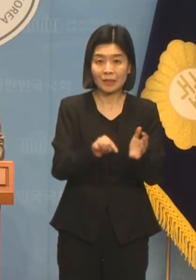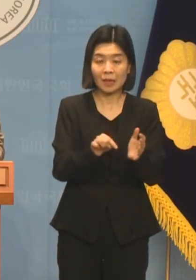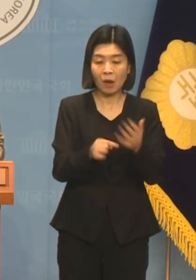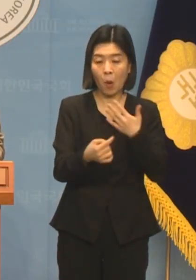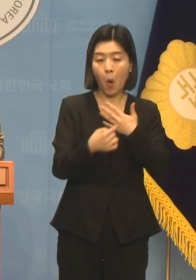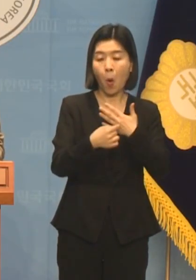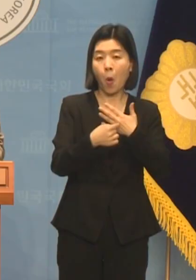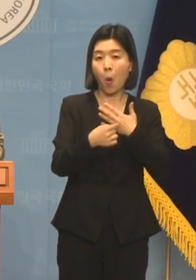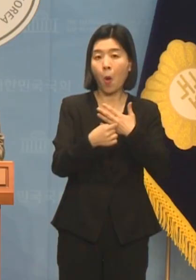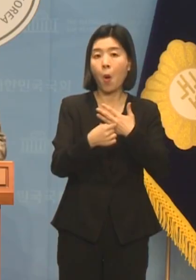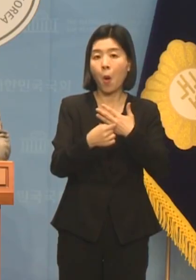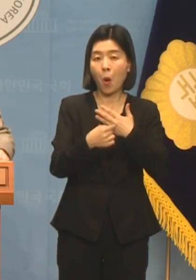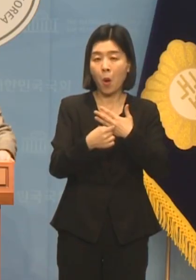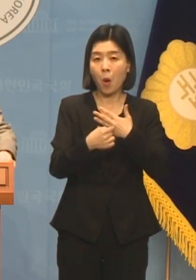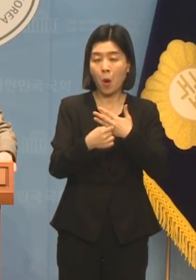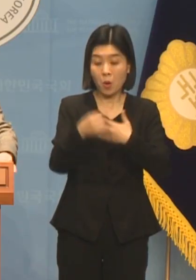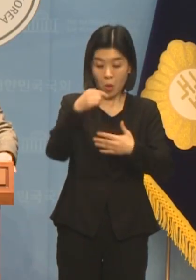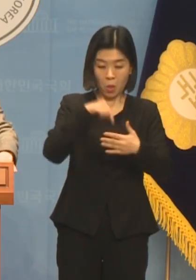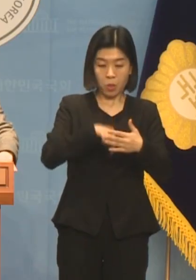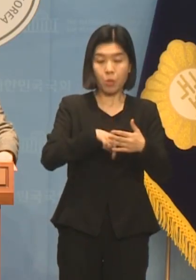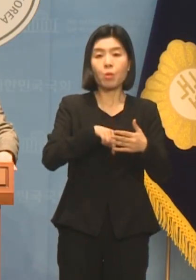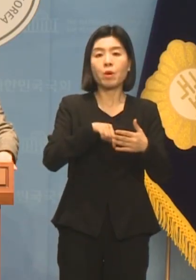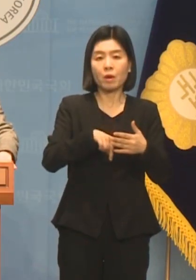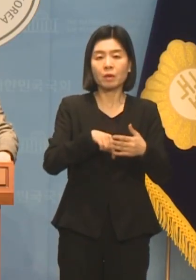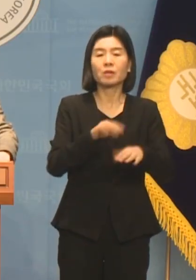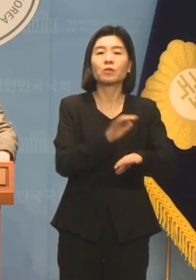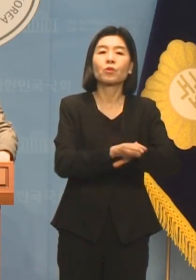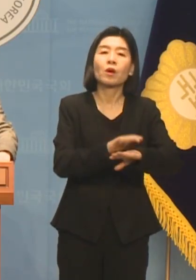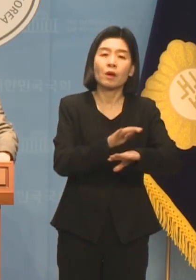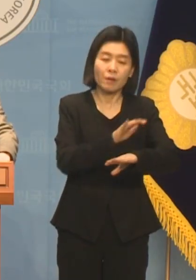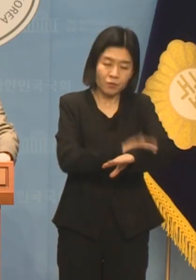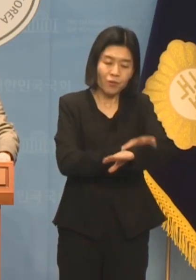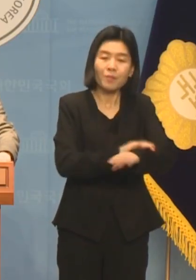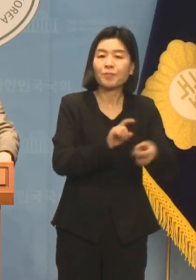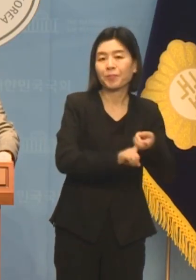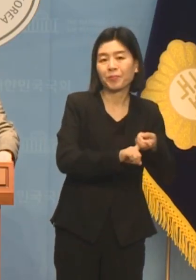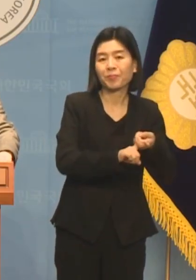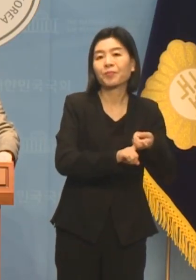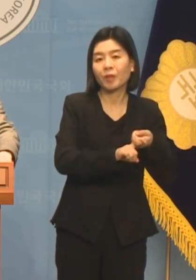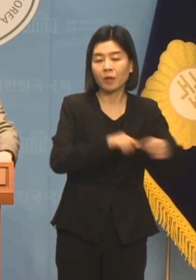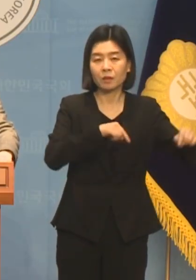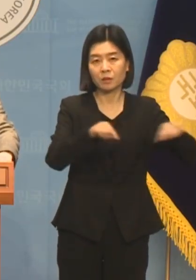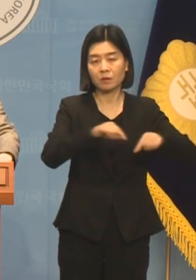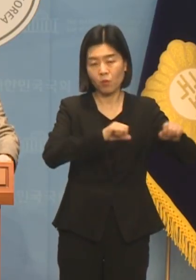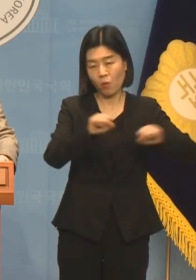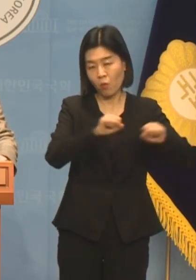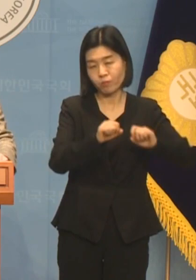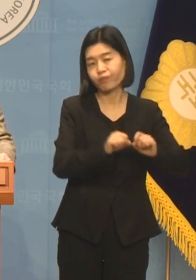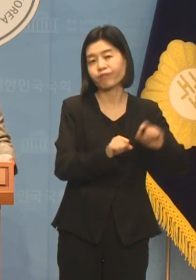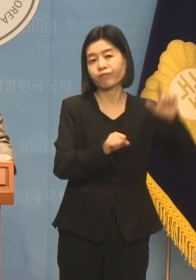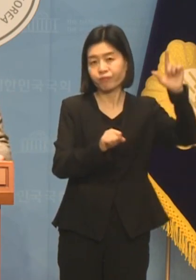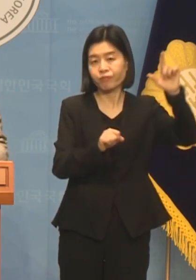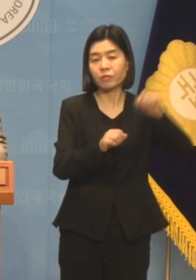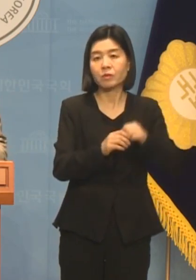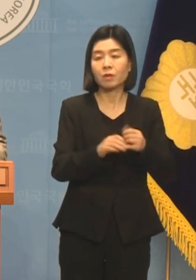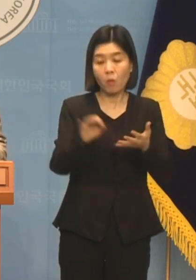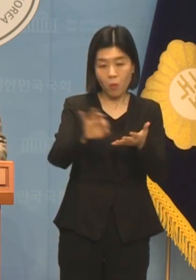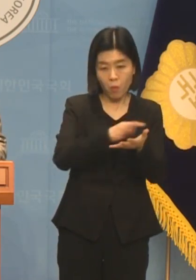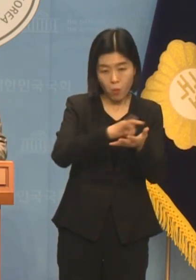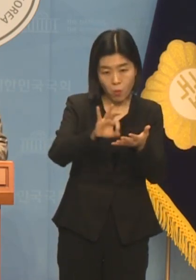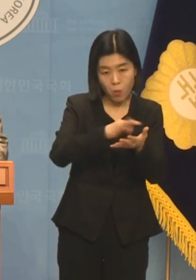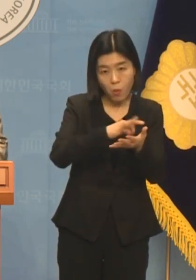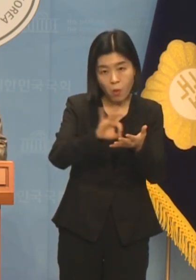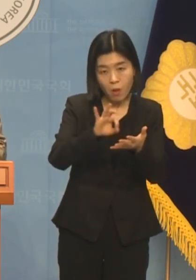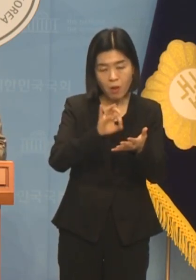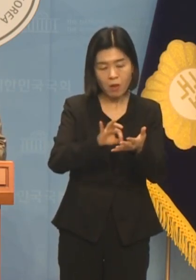농민단체 활동으로 포장하면서 실제 집행은 좌편향적 정치활동이 많았고 회계에 있어서도